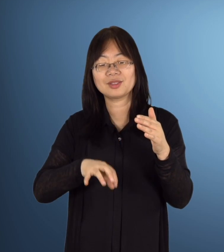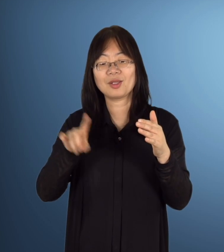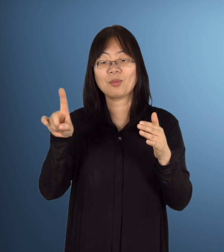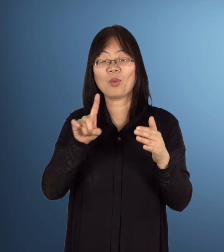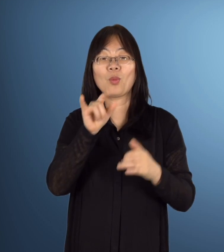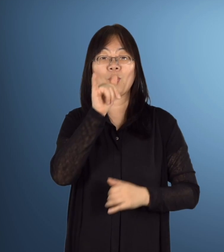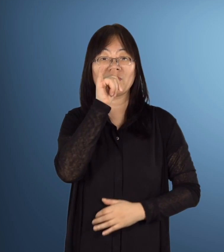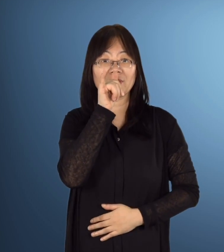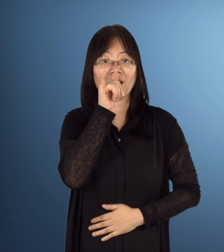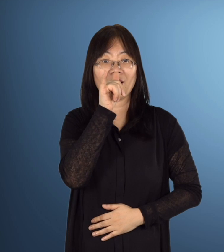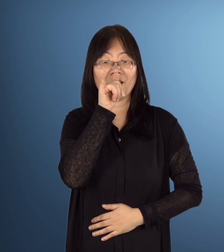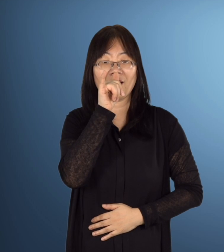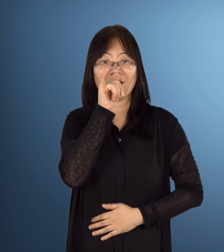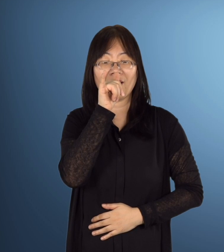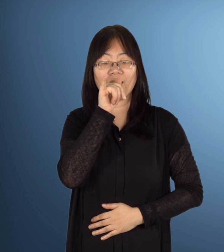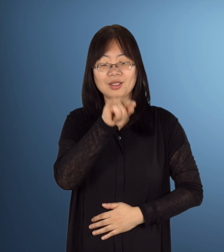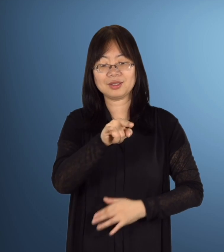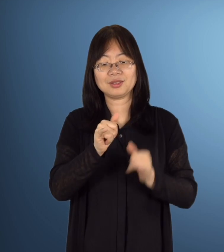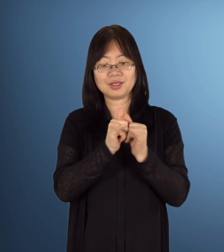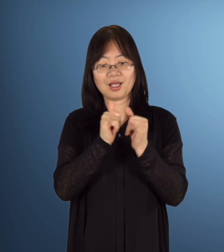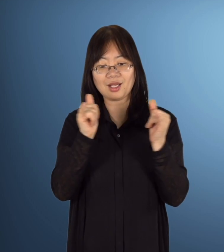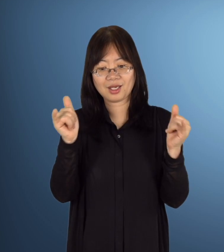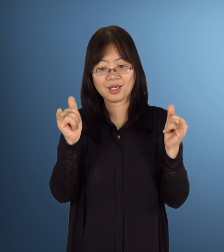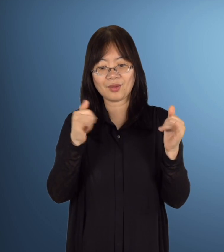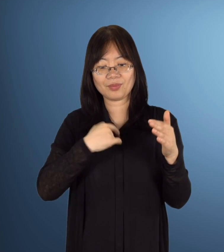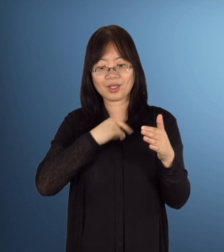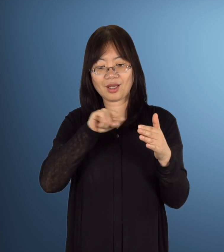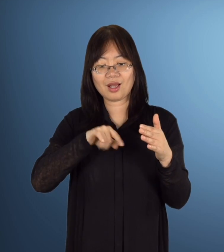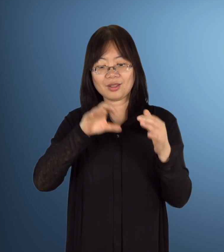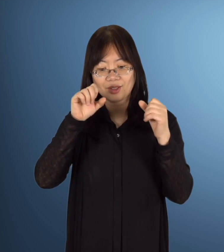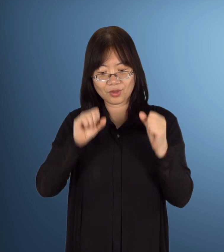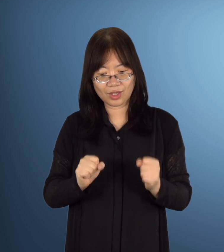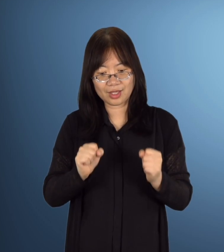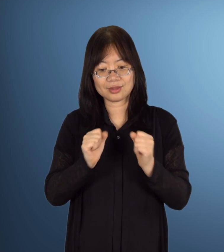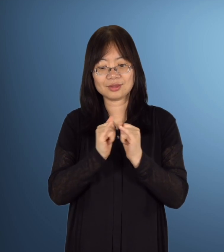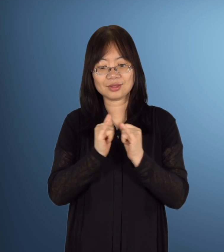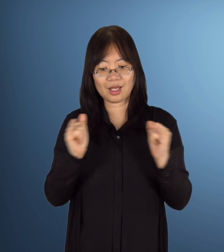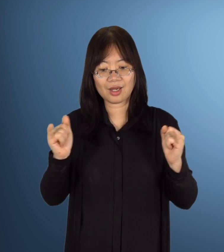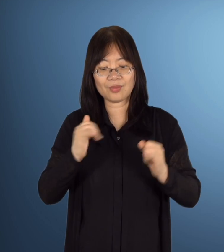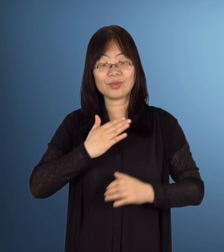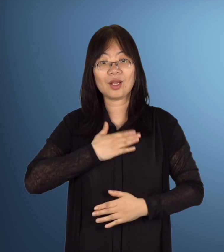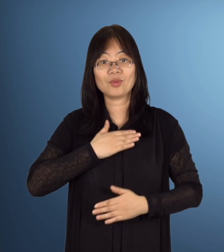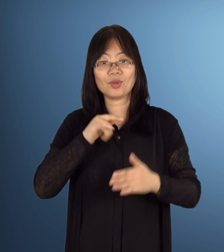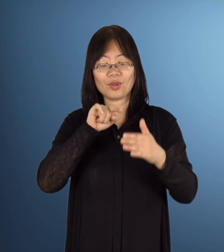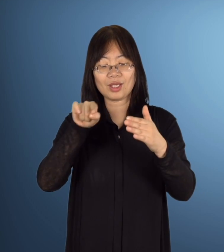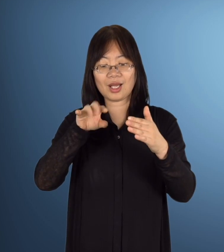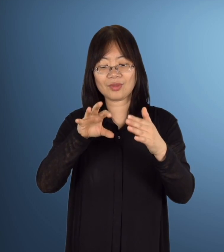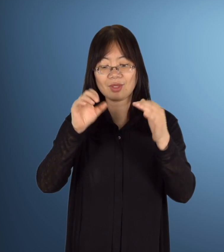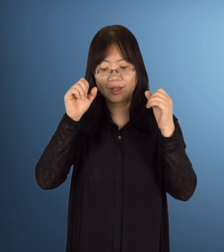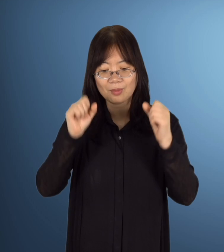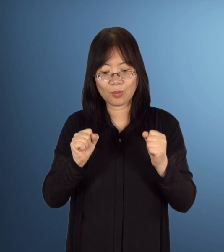뭐하고? 그 사람은 내 안에 거하는 사람이에요. 나도 그의 안에